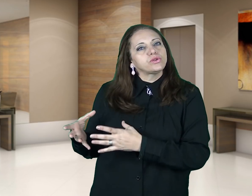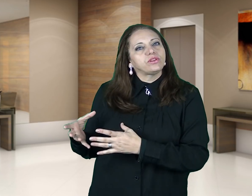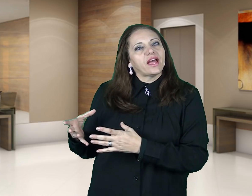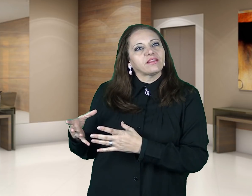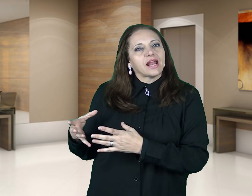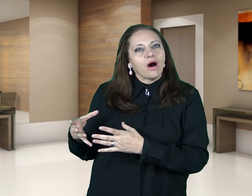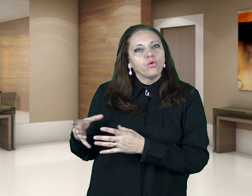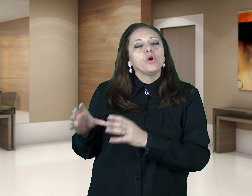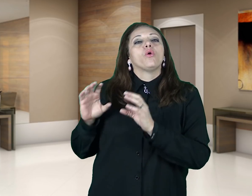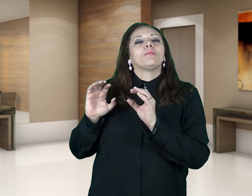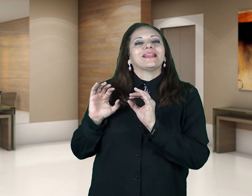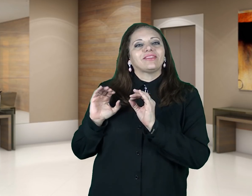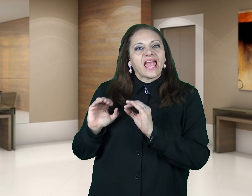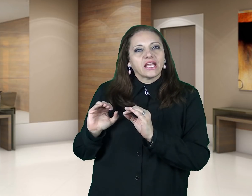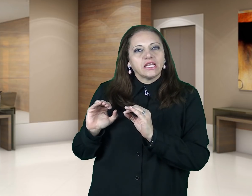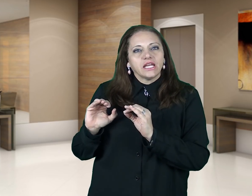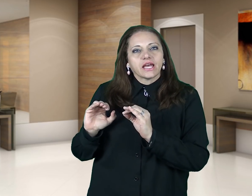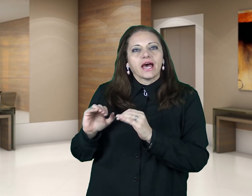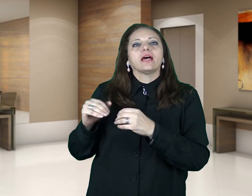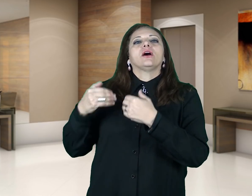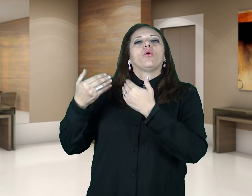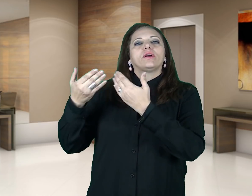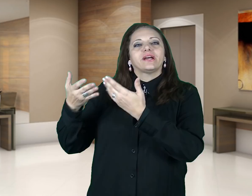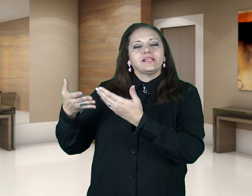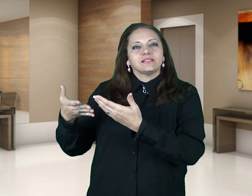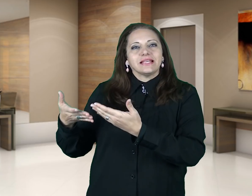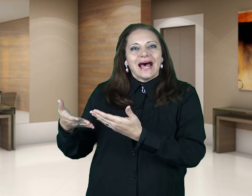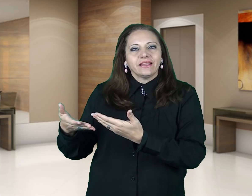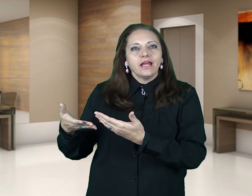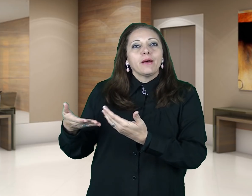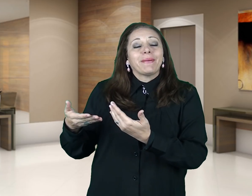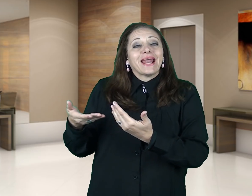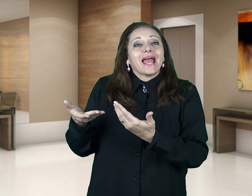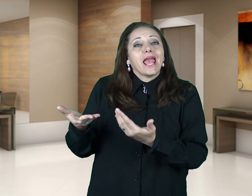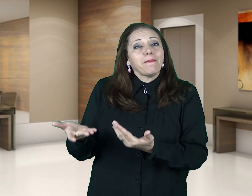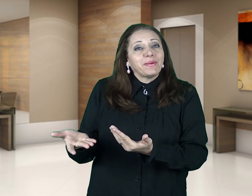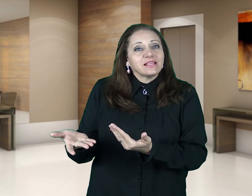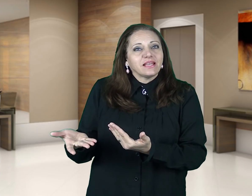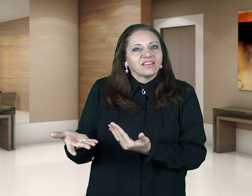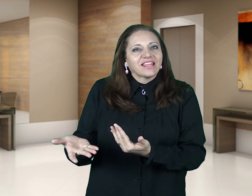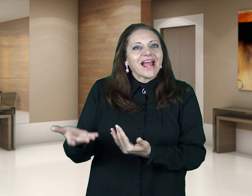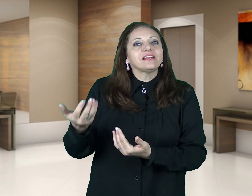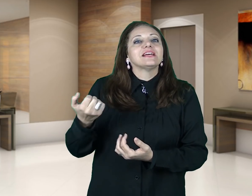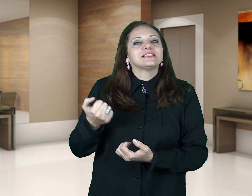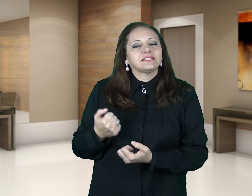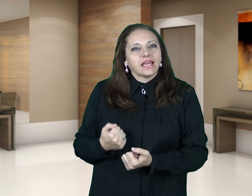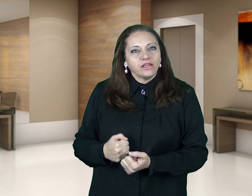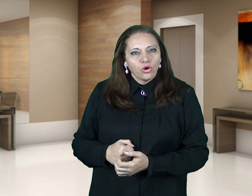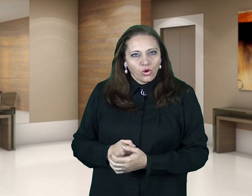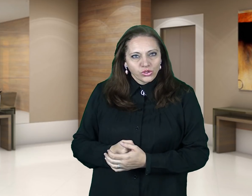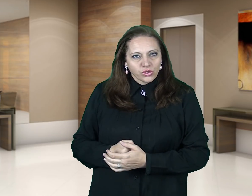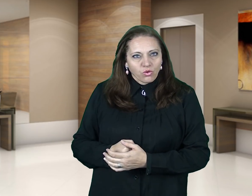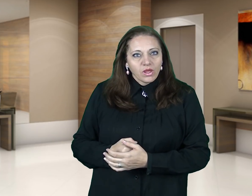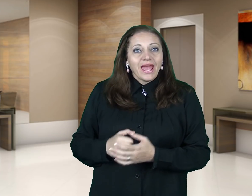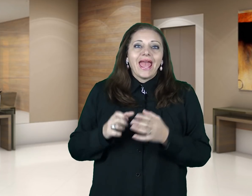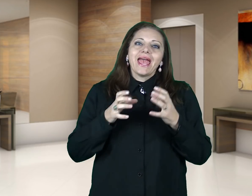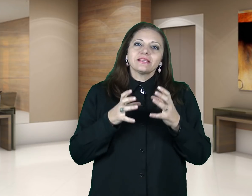recurso teatral, uma técnica organizada para representar sem o som.